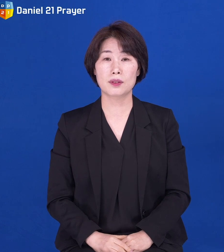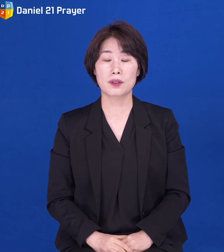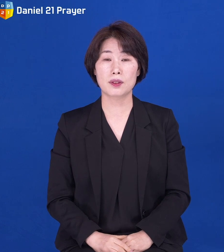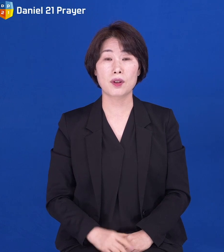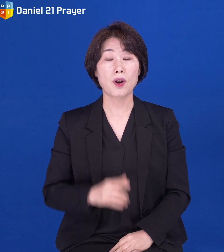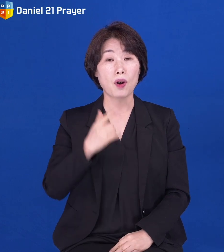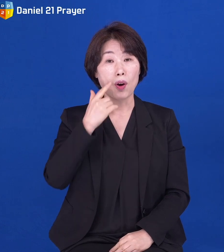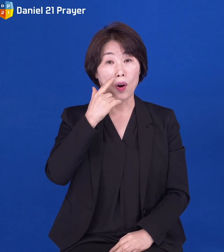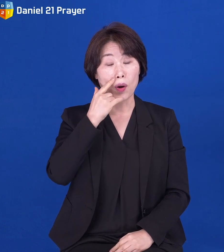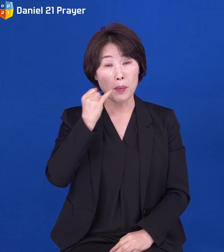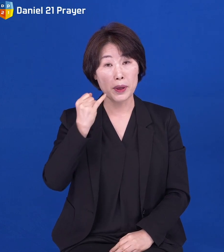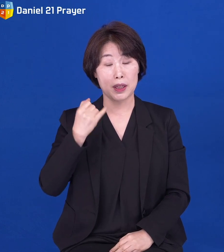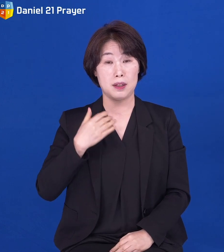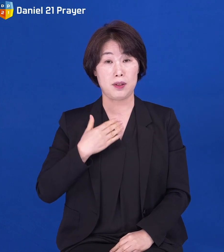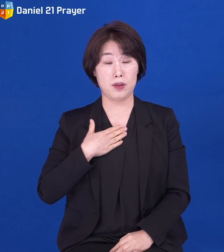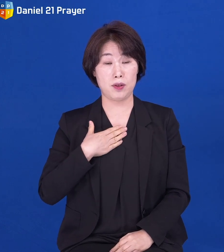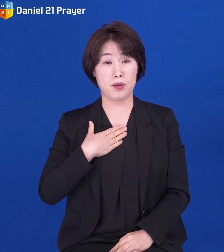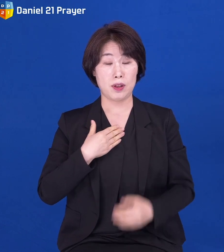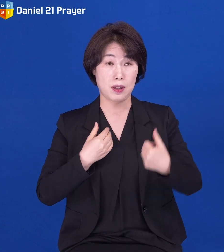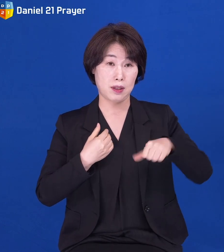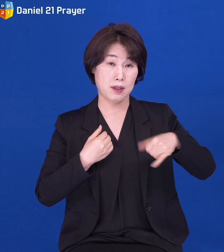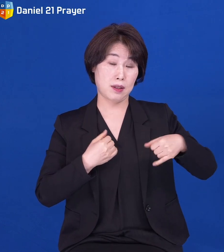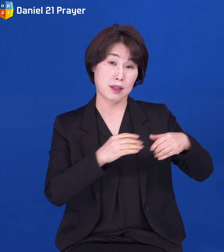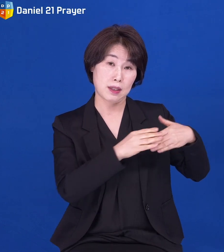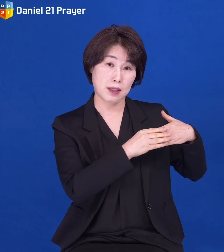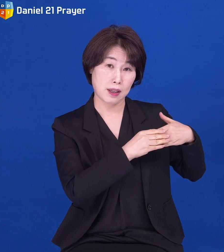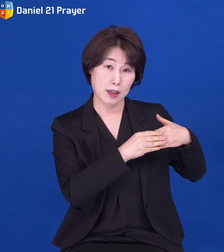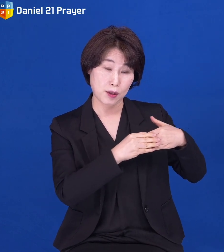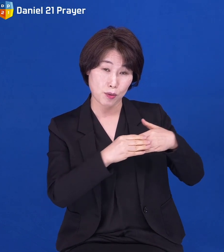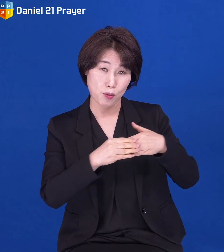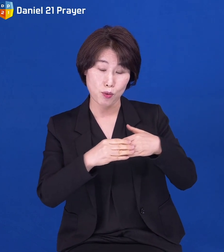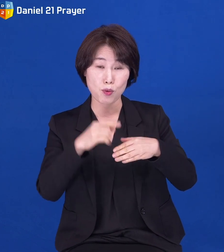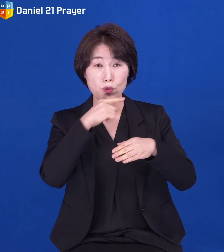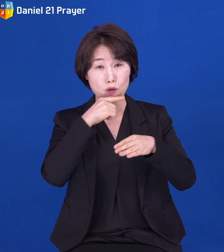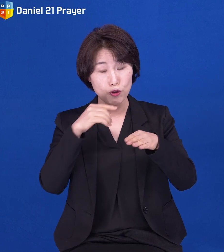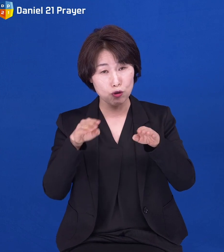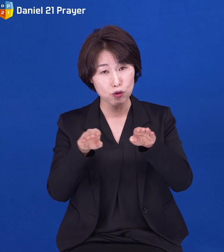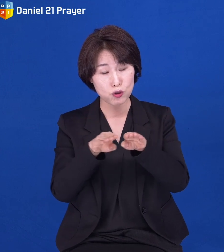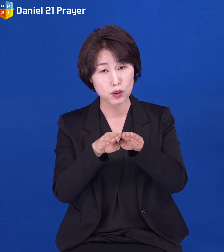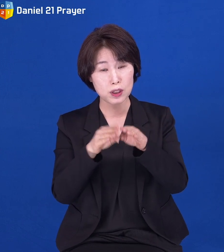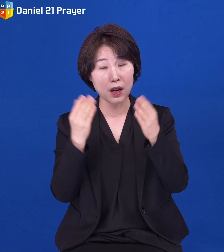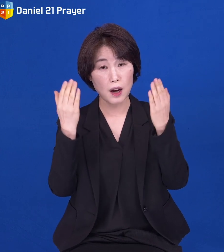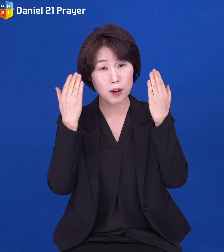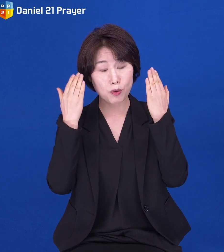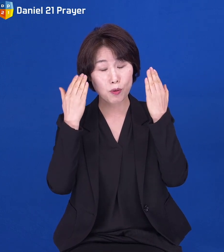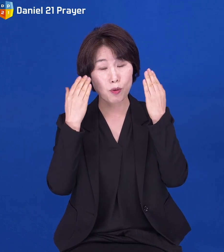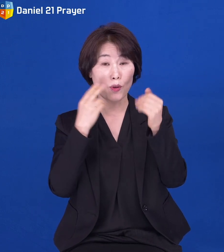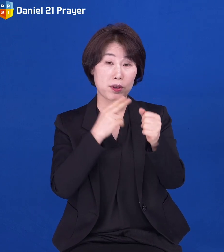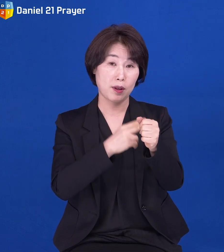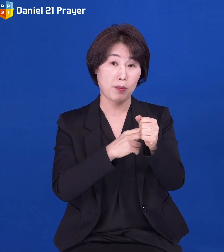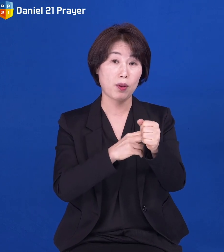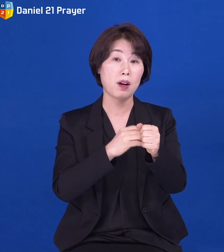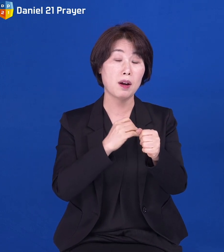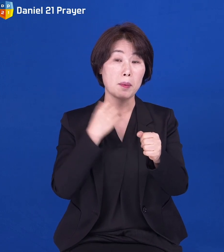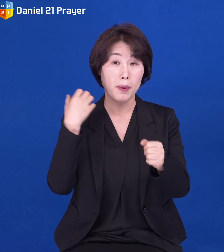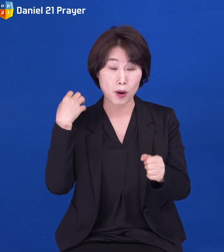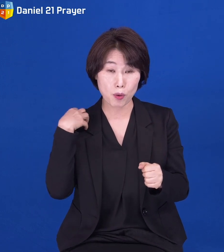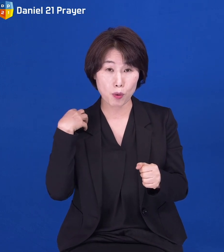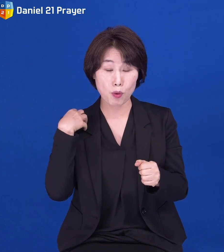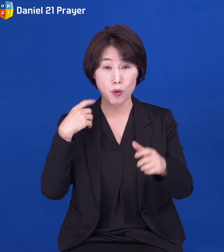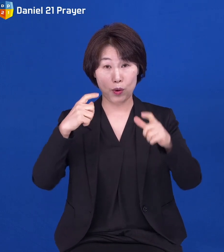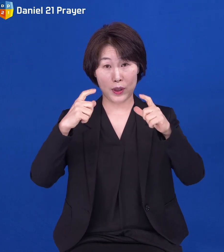어머니가 저희를 데리고 항상 뭐 주일 예배, 주일학교 선생님까지 하셨었고 그리고 또 항상